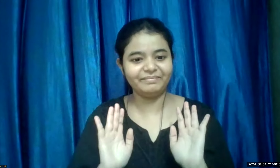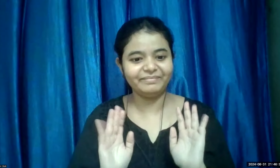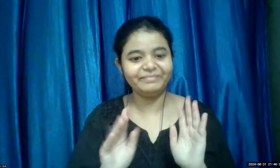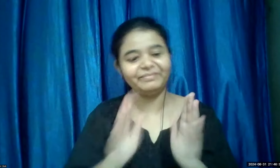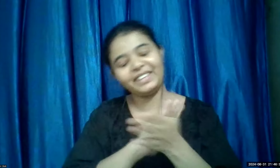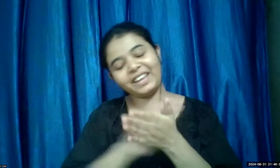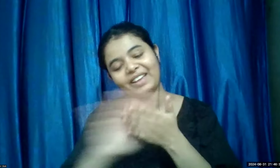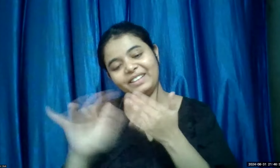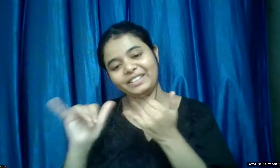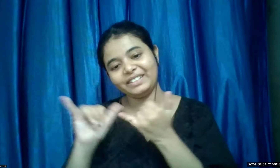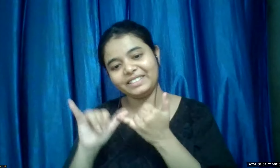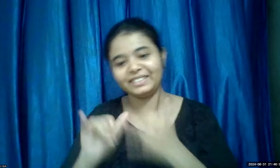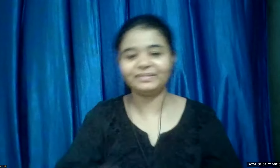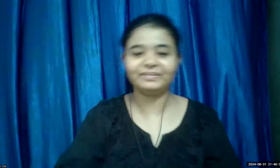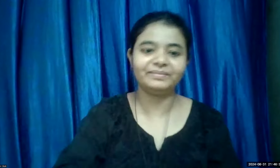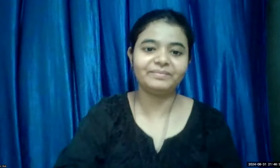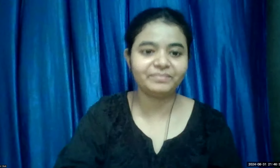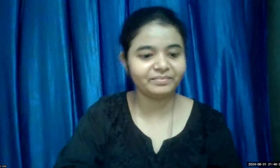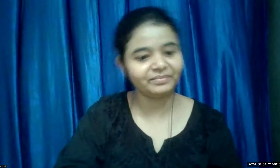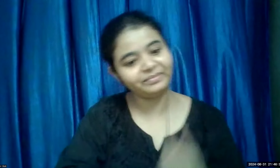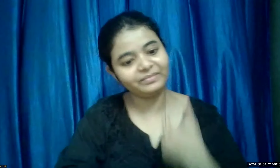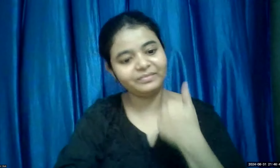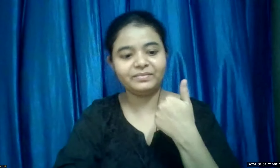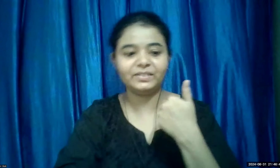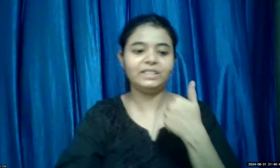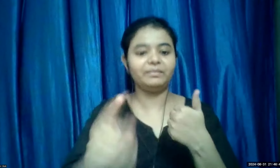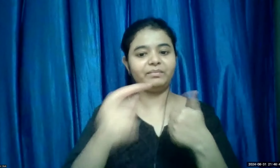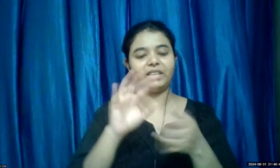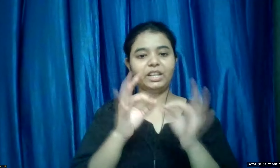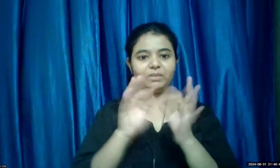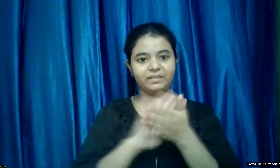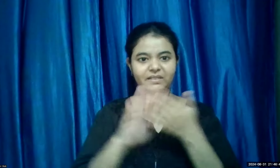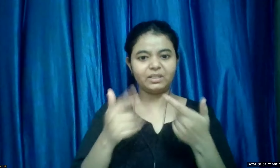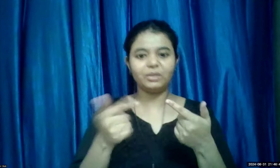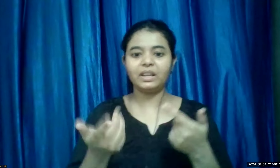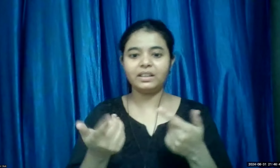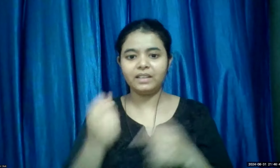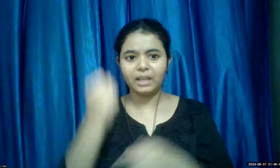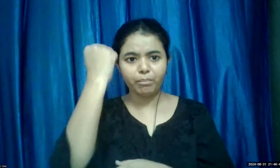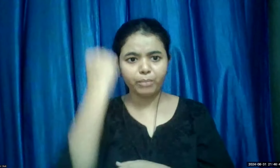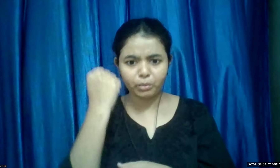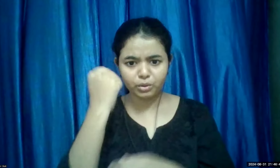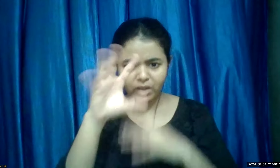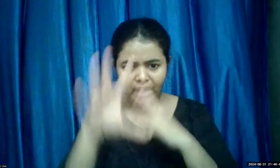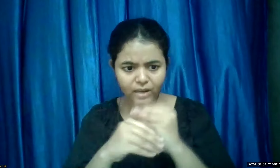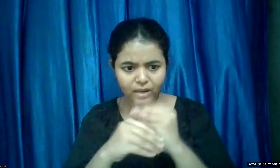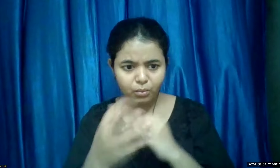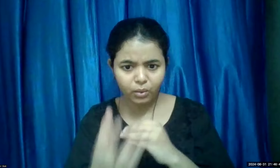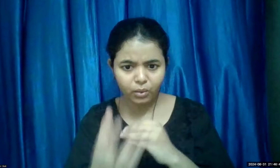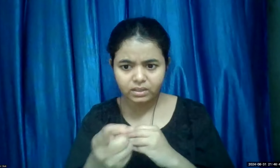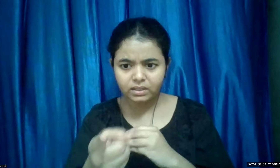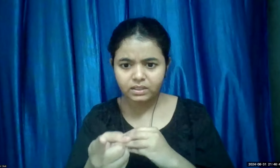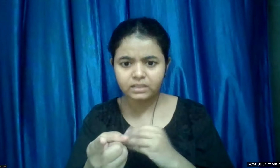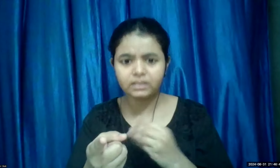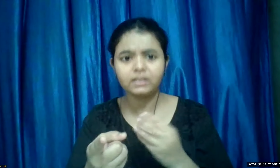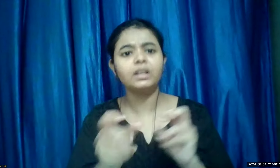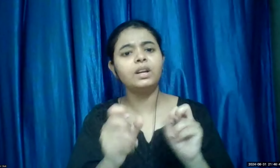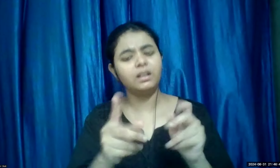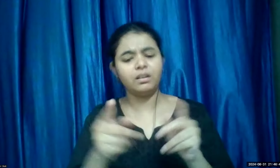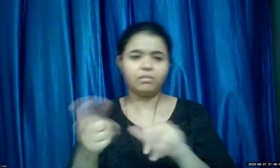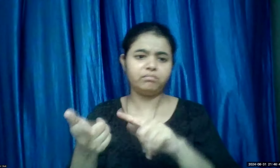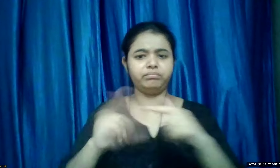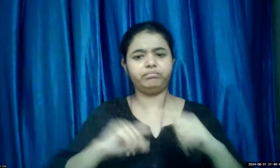हरे कृष्णा, ठीक है, स्तुति माता जी, थैंक यू। शायद हो सकता है समीर प्रभु अगर आगे कुछ बोलना चाहें 10-15 मिनट तो वो बोल सकते